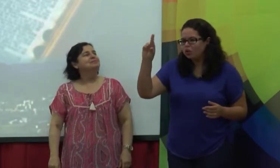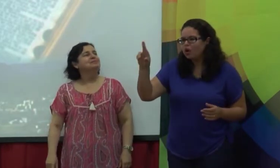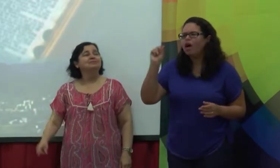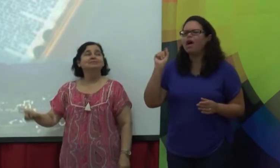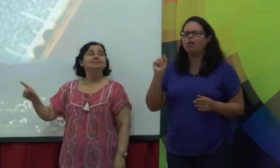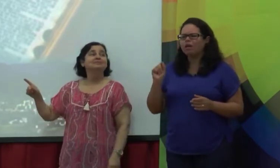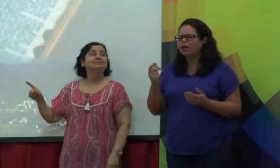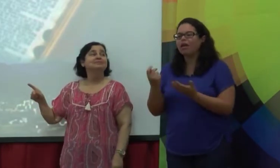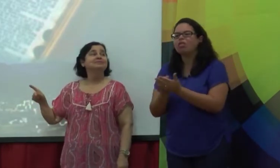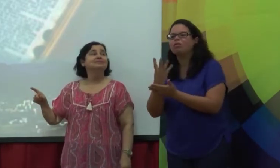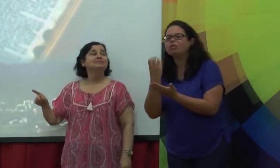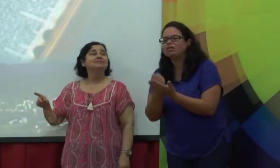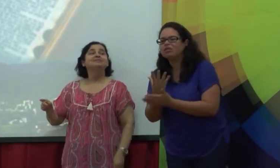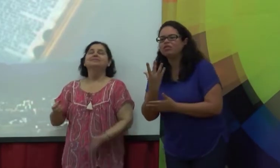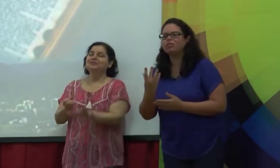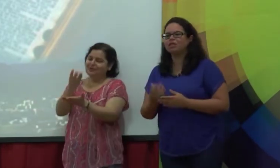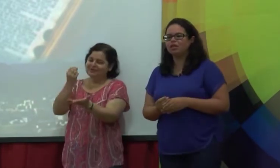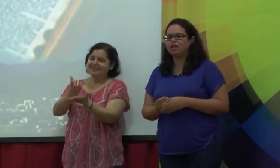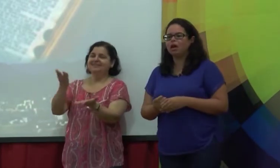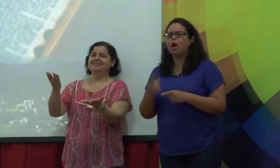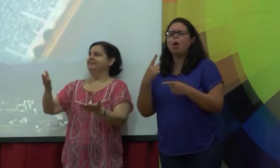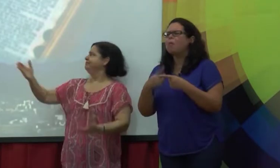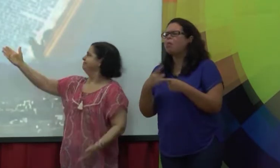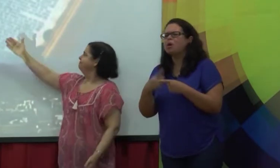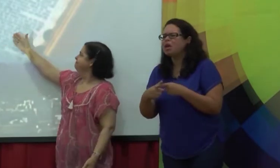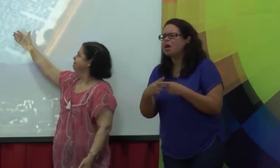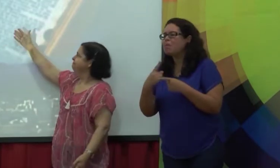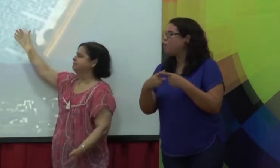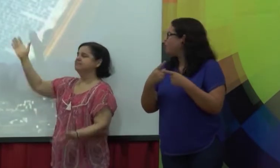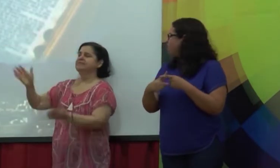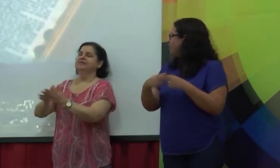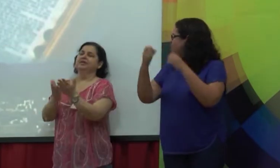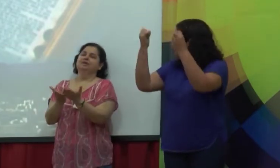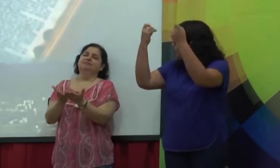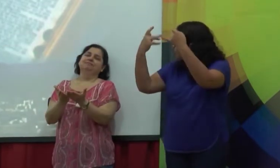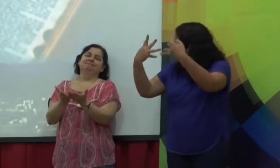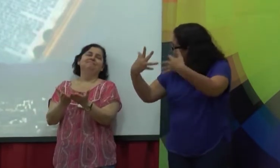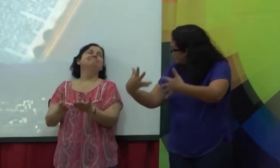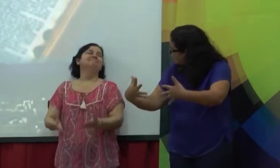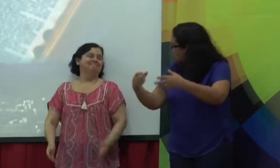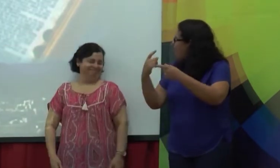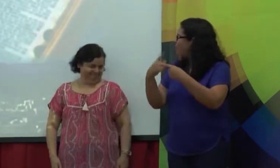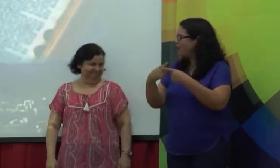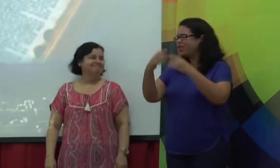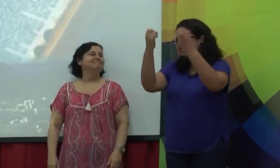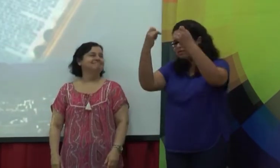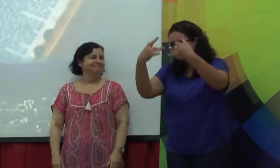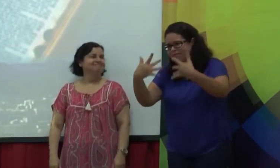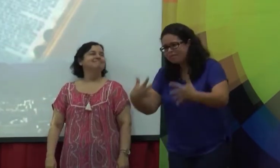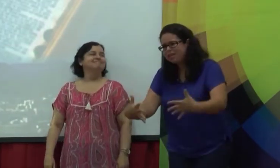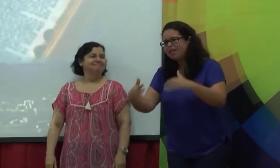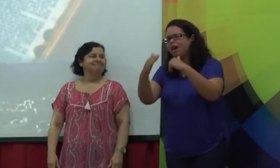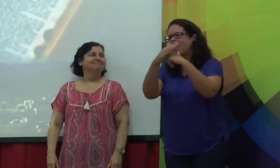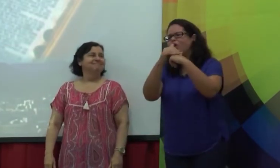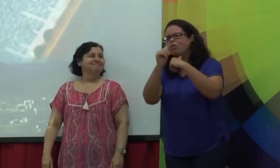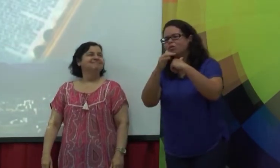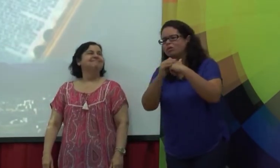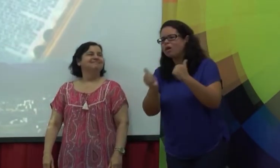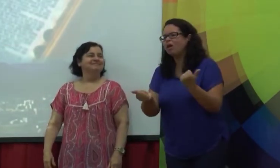consolador é a doutrina espírita, é o espiritismo, e que